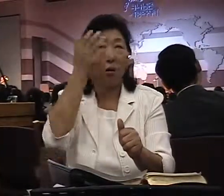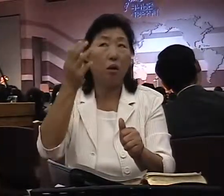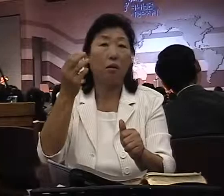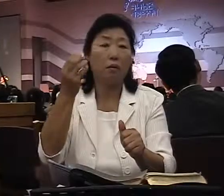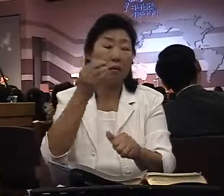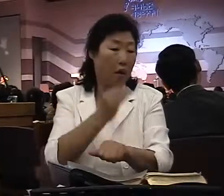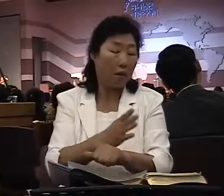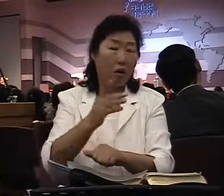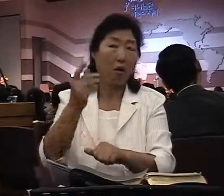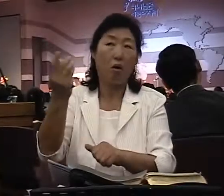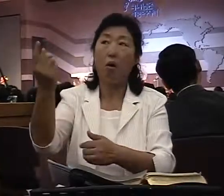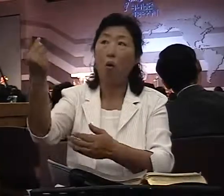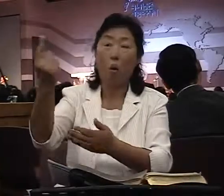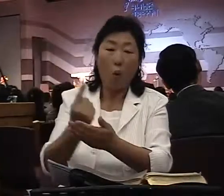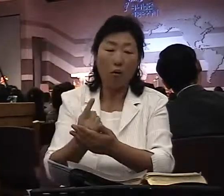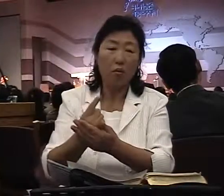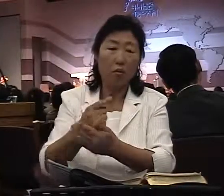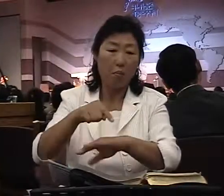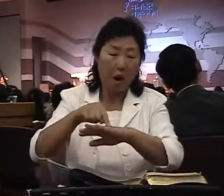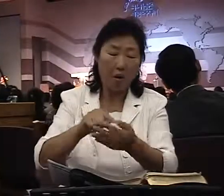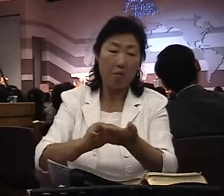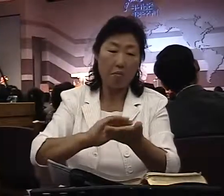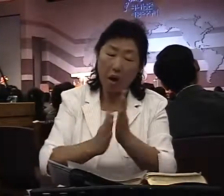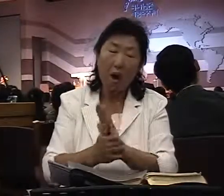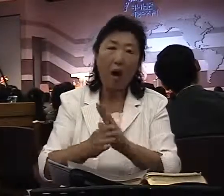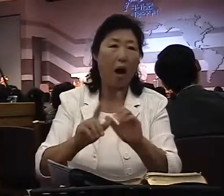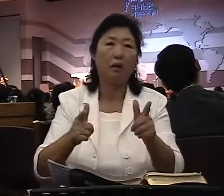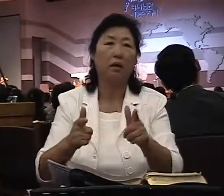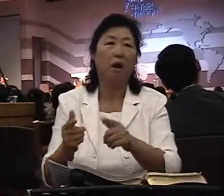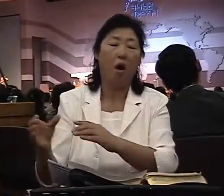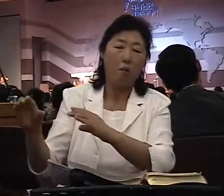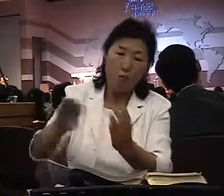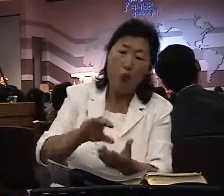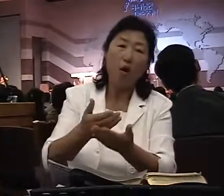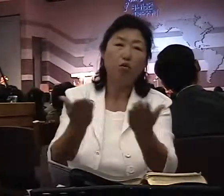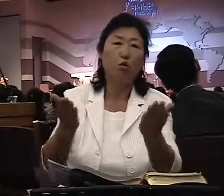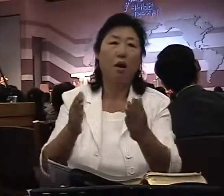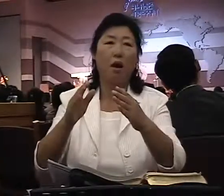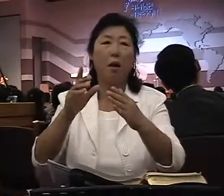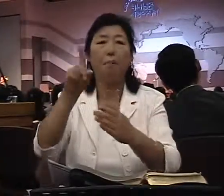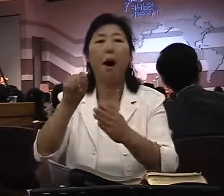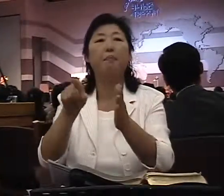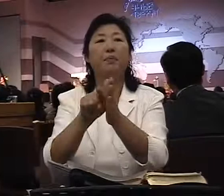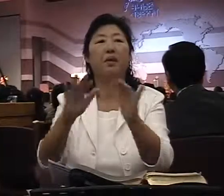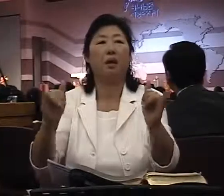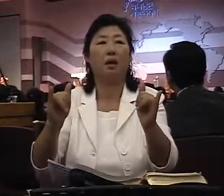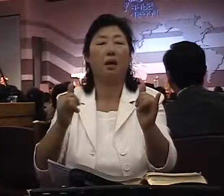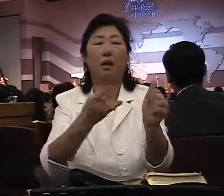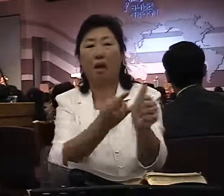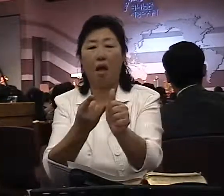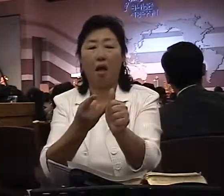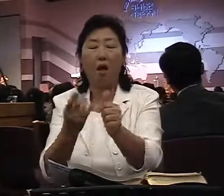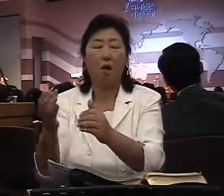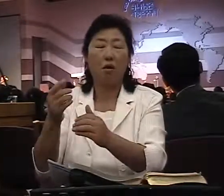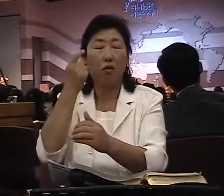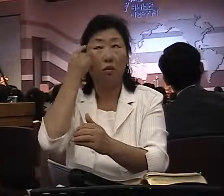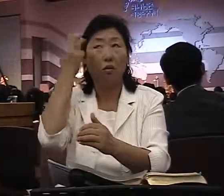아니요, 부어주신다. 그렇게 나와있어요. 요엘서 2장을 보면 만민에게 성령을 부어주리니 네